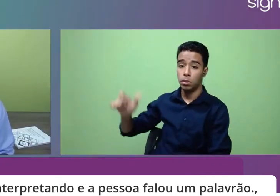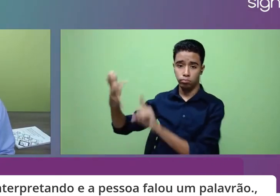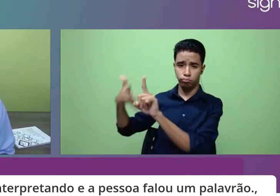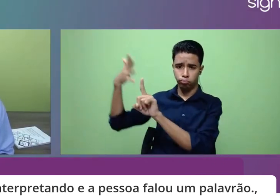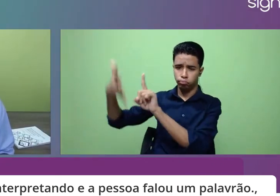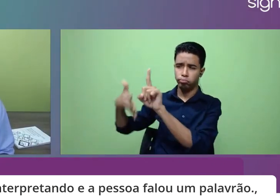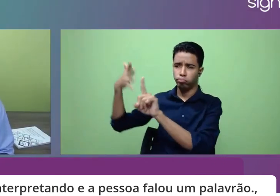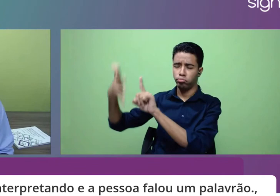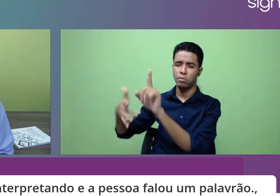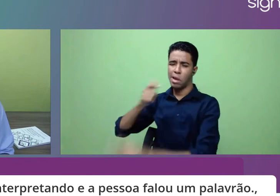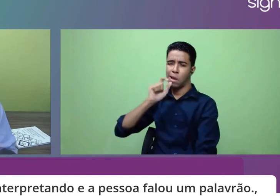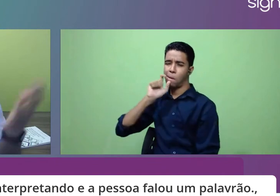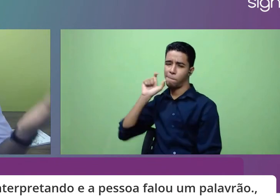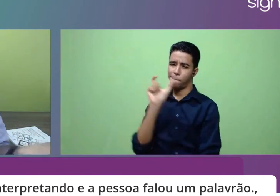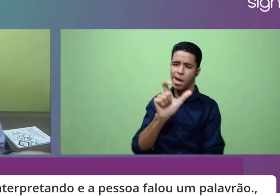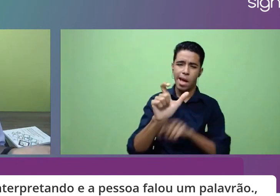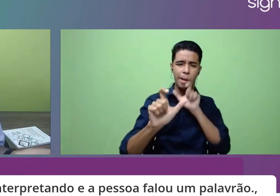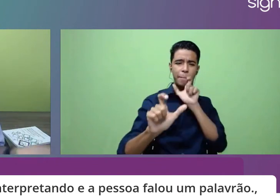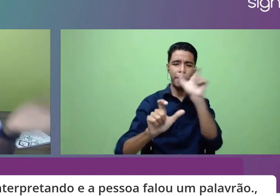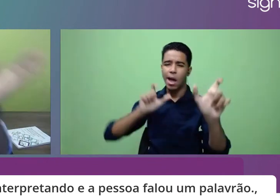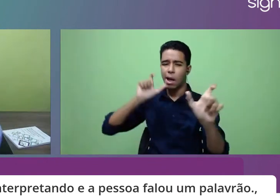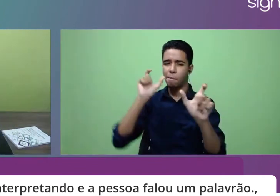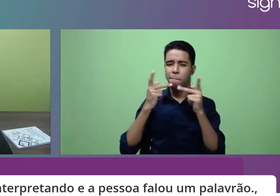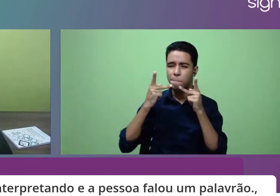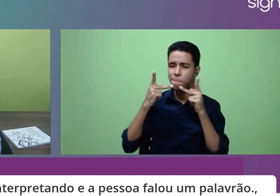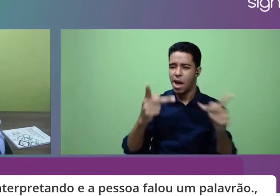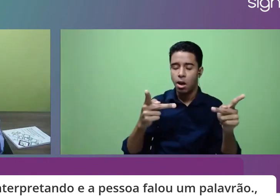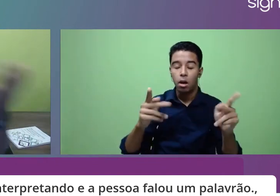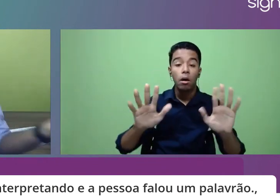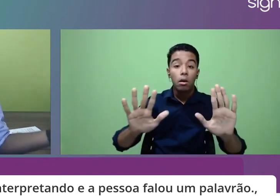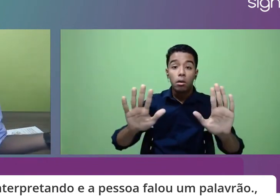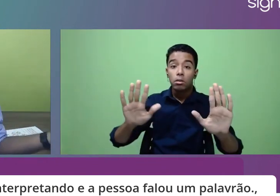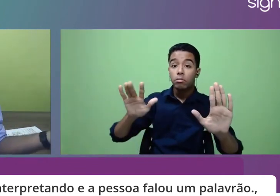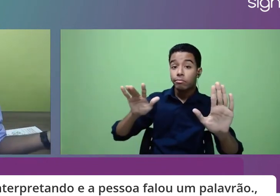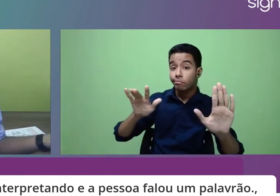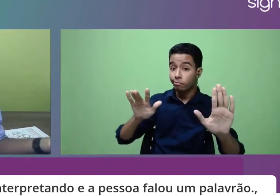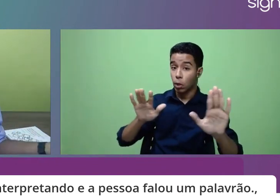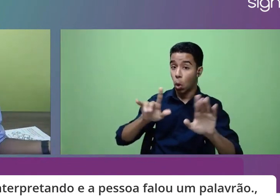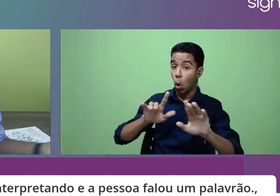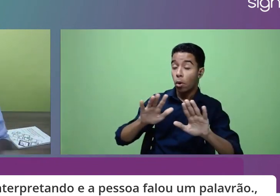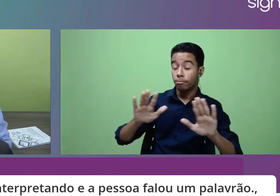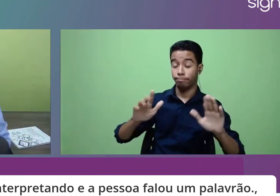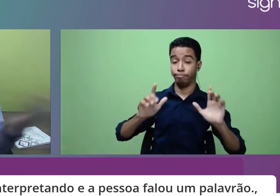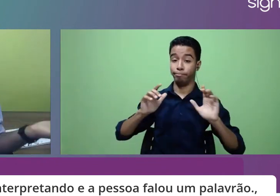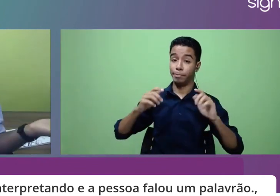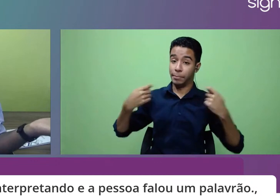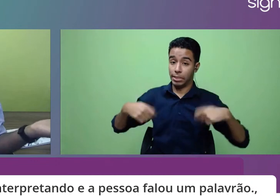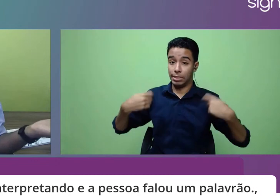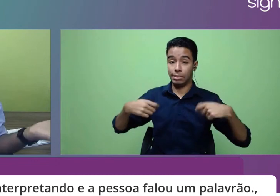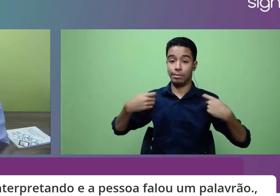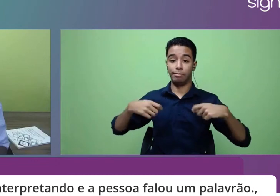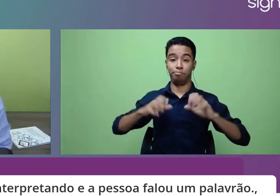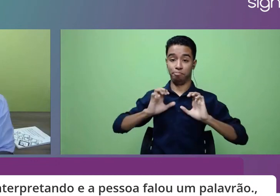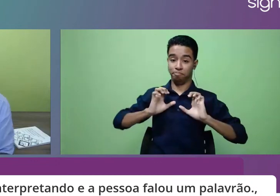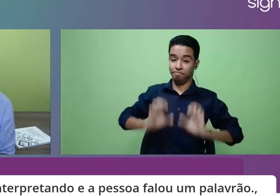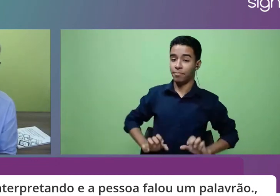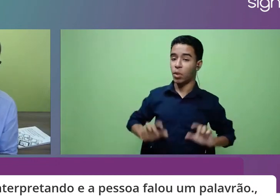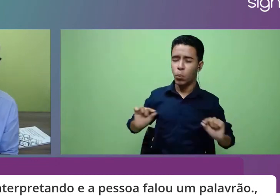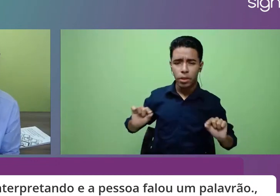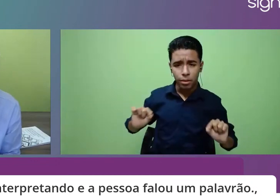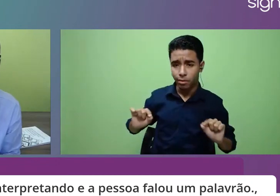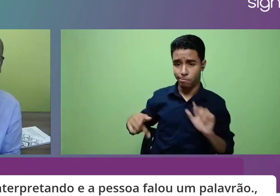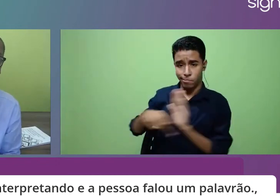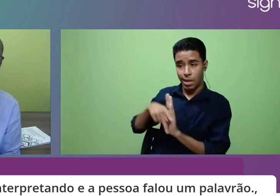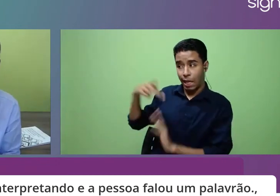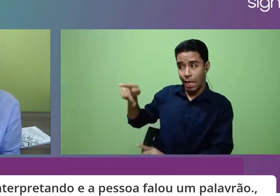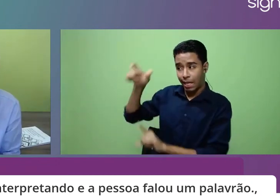Se a pessoa está falando um palavrão, você está interpretando o discurso dela. Você fala o palavrão também? O discurso é dela.